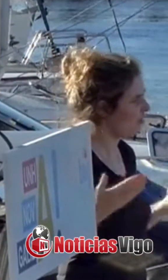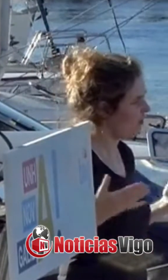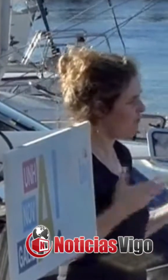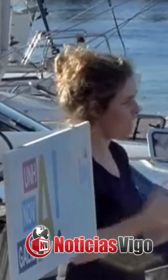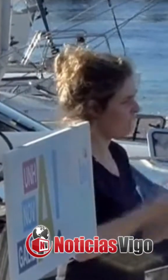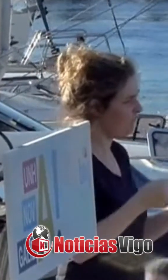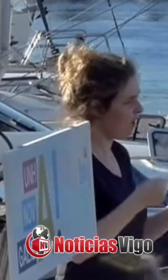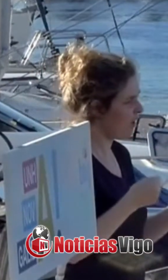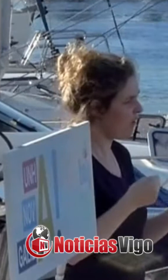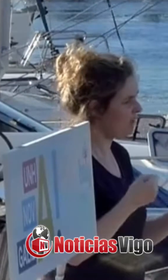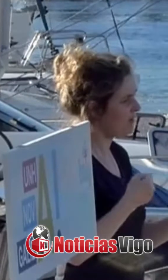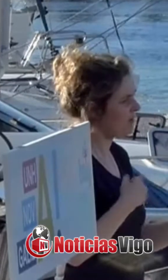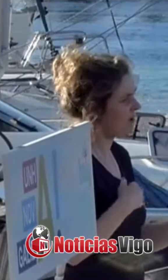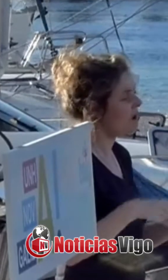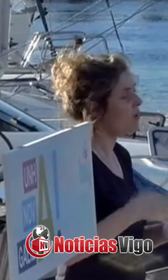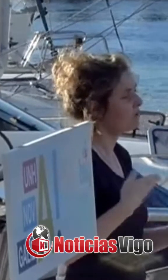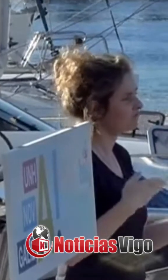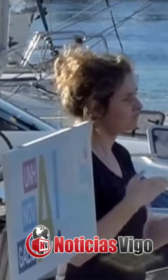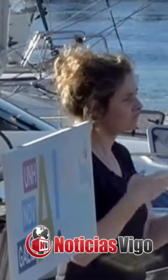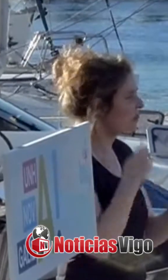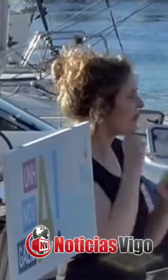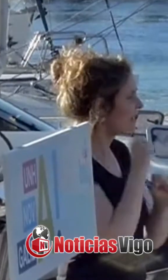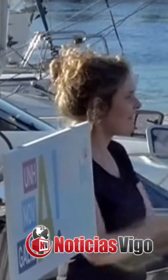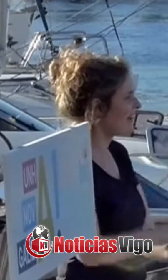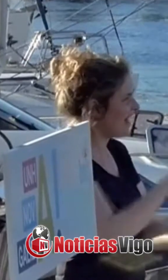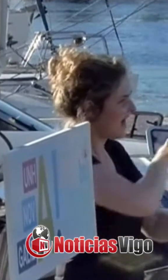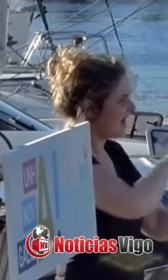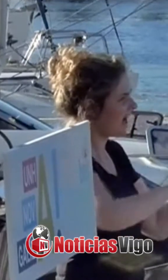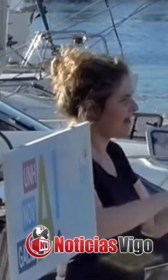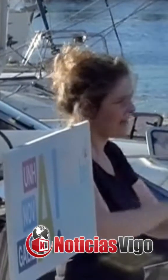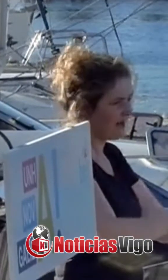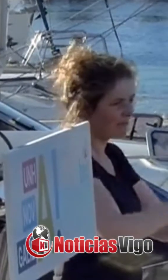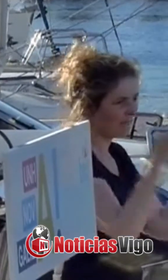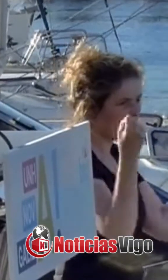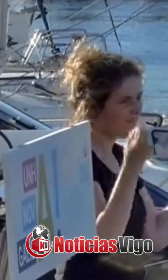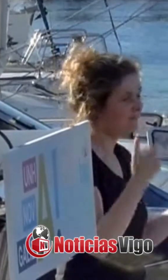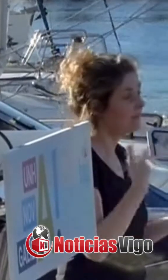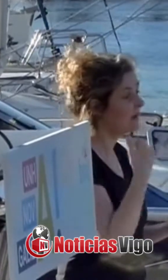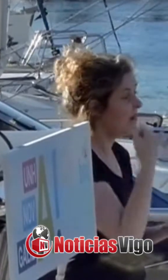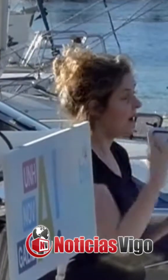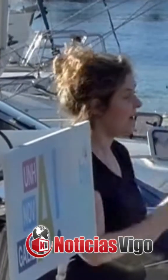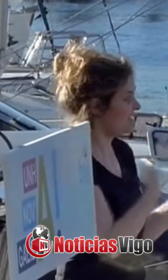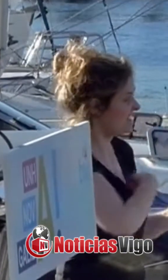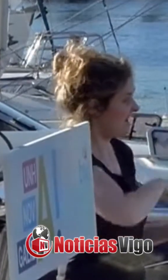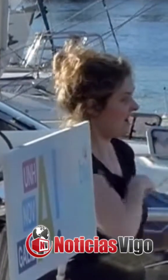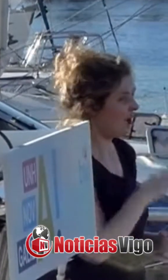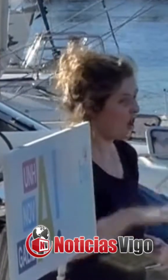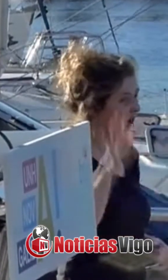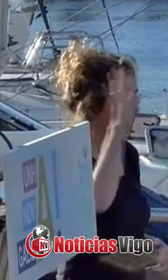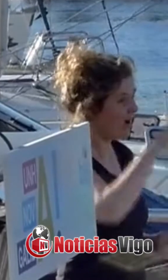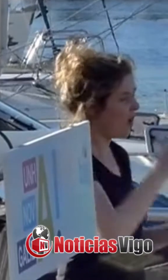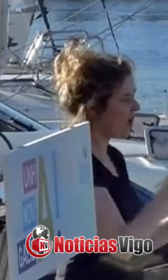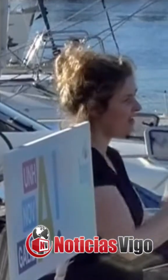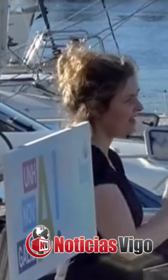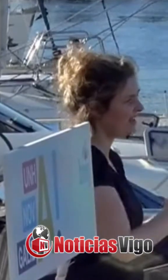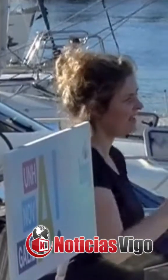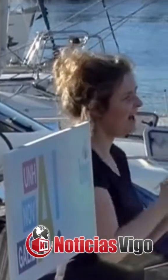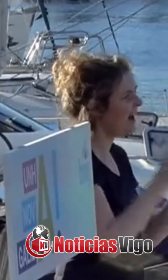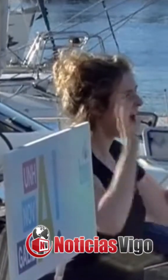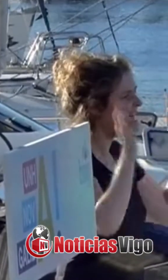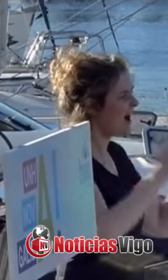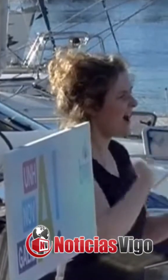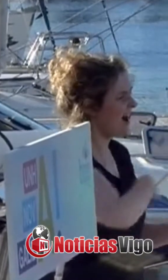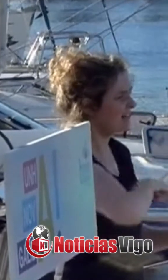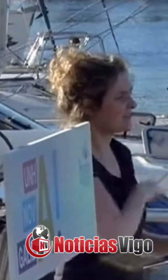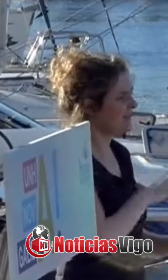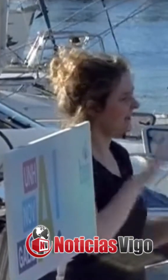posible rachar coa dependencia de Galiza, porque o españolismo, aínda que se vista de esquerda ou de seda,